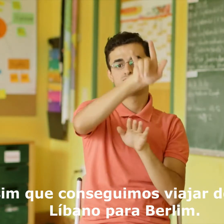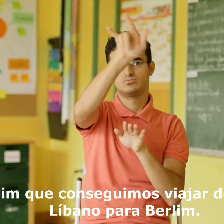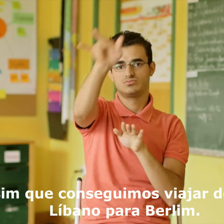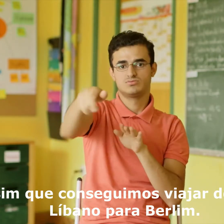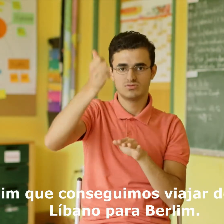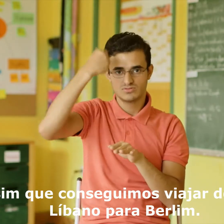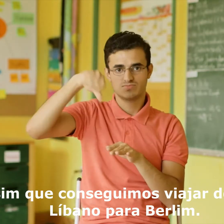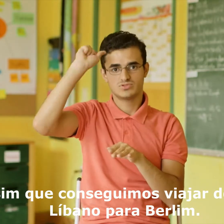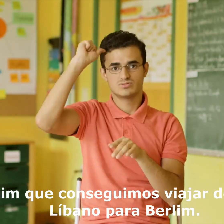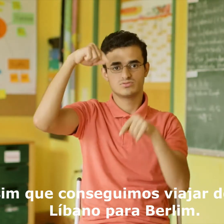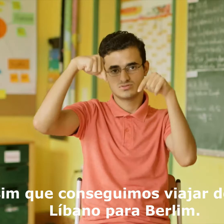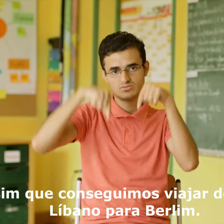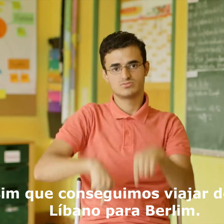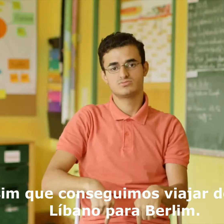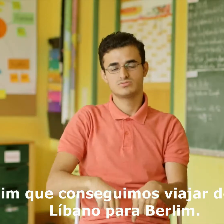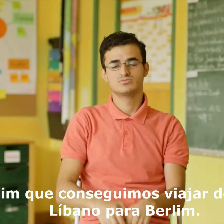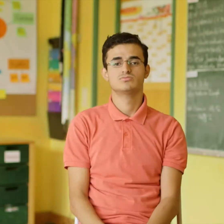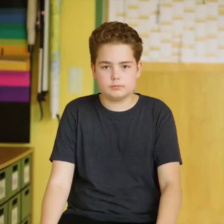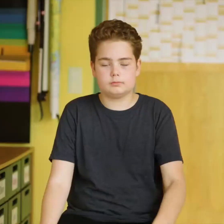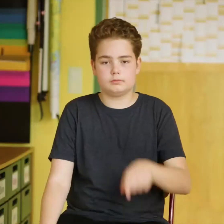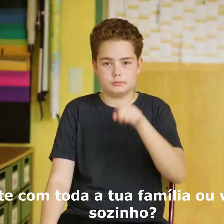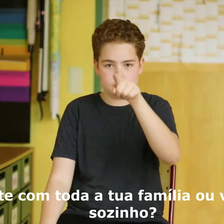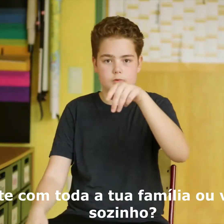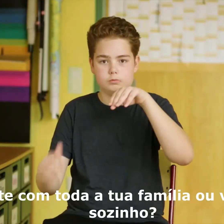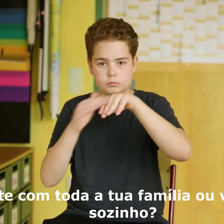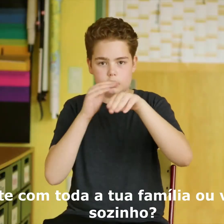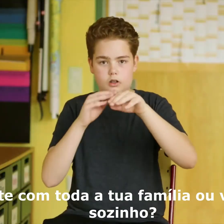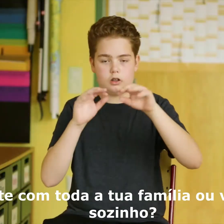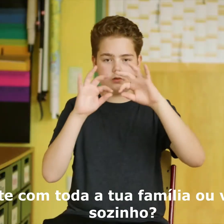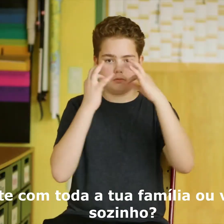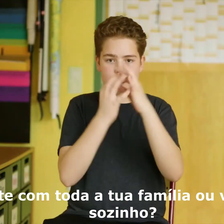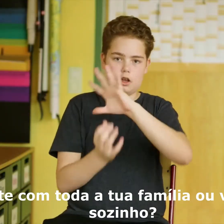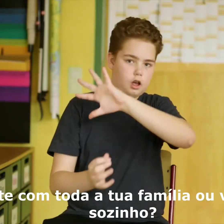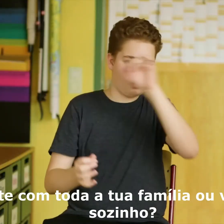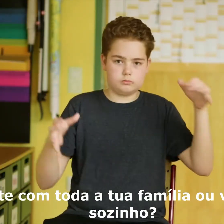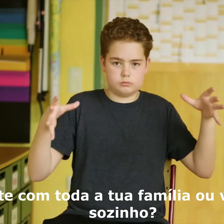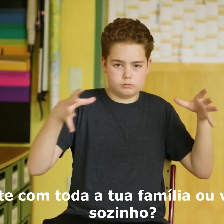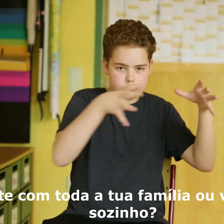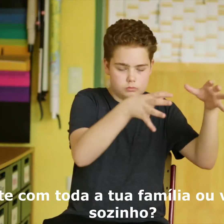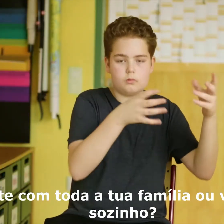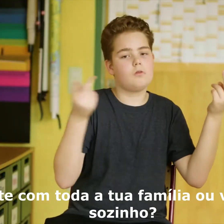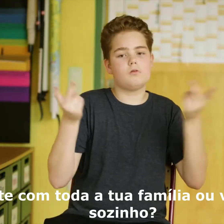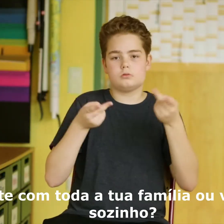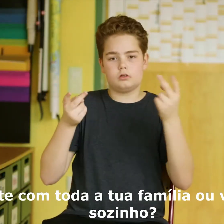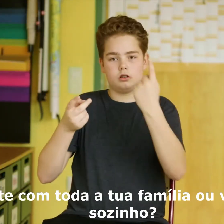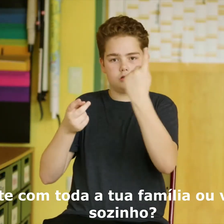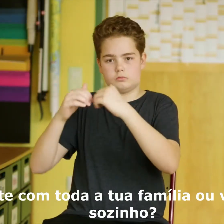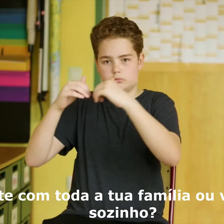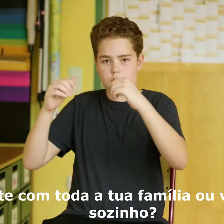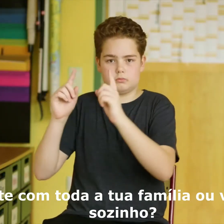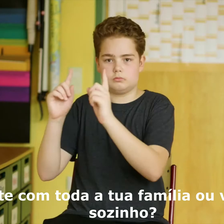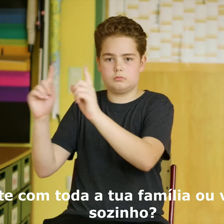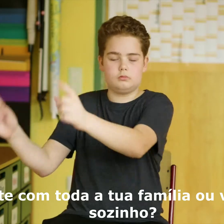conseguimos vir do Líbano para Berlim de avião. E tu vieste com toda a tua família ou vieste sozinho?